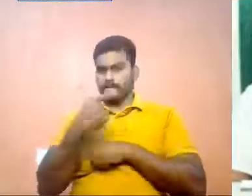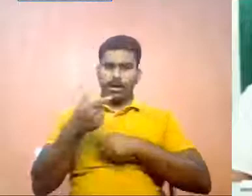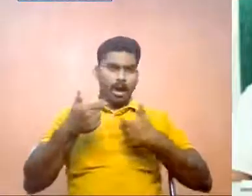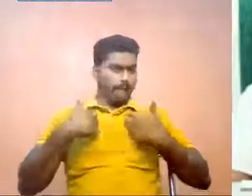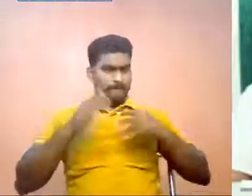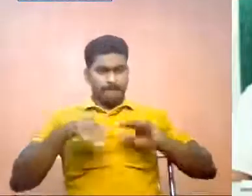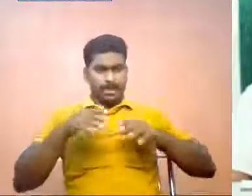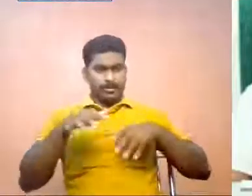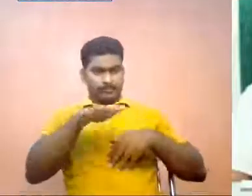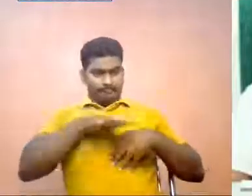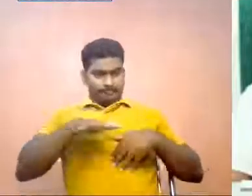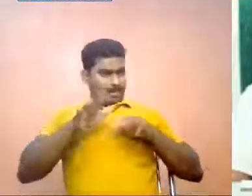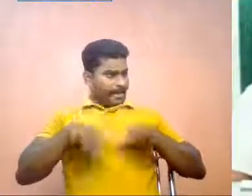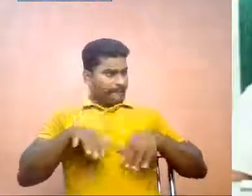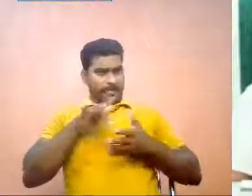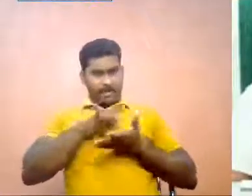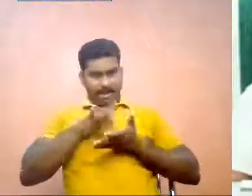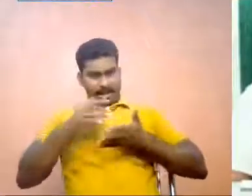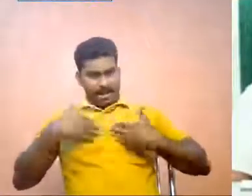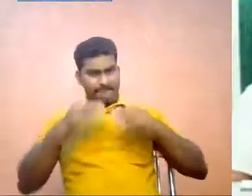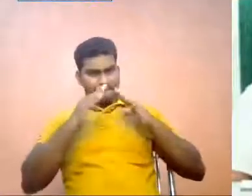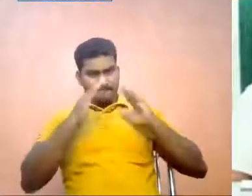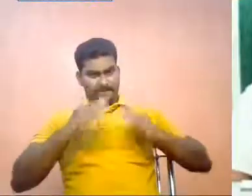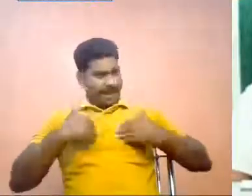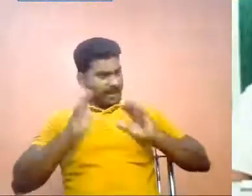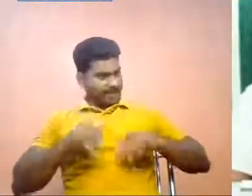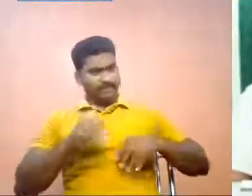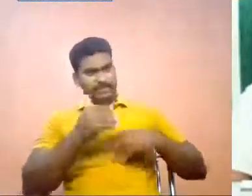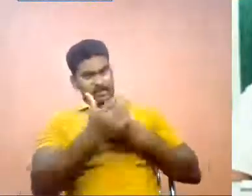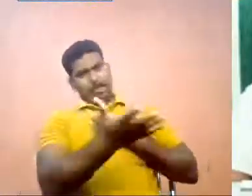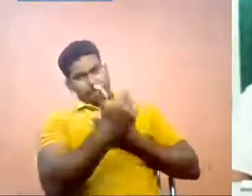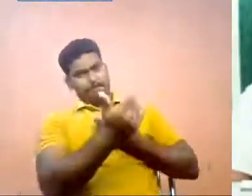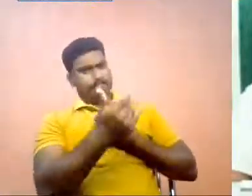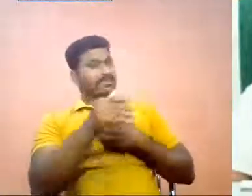ആയിരക്കണക്കിന് ആളുകൾക്ക് ഒന്നിച്ച് കഴിയാൻ പറ്റുന്ന